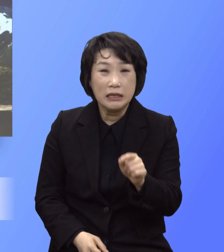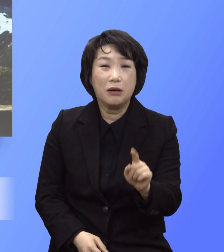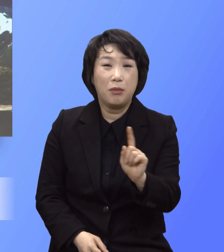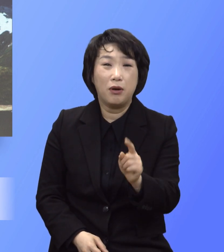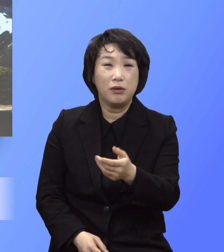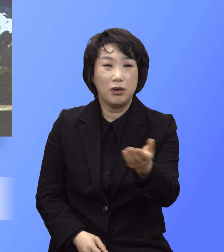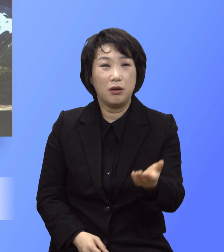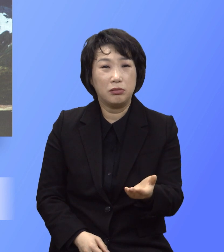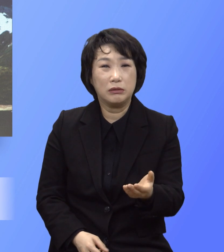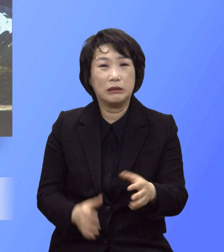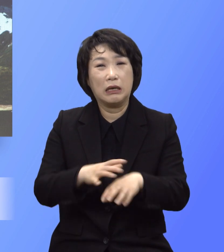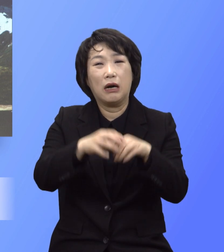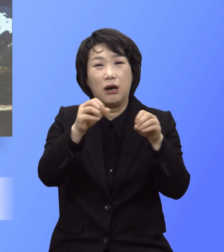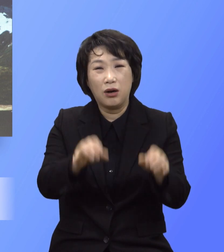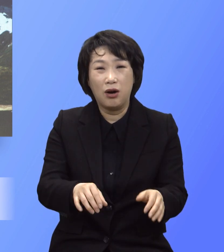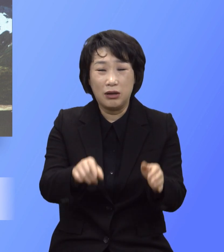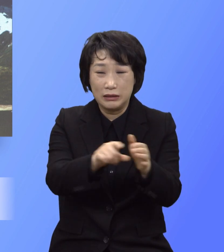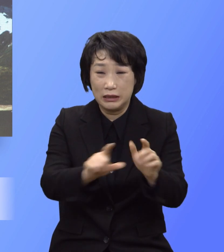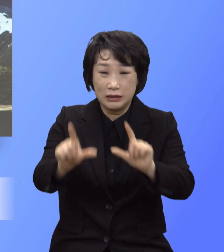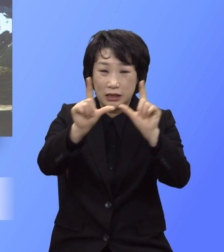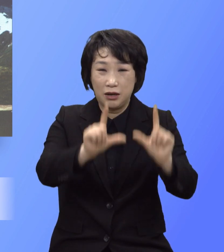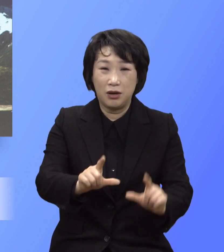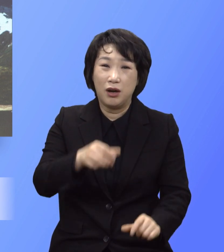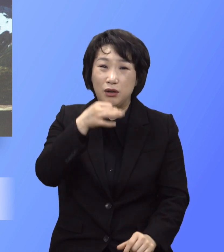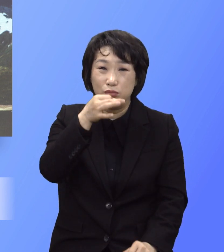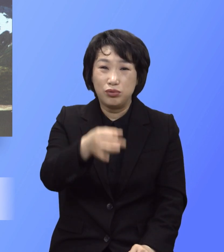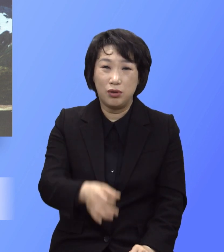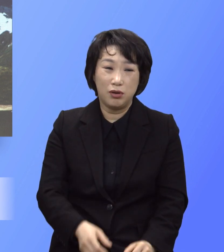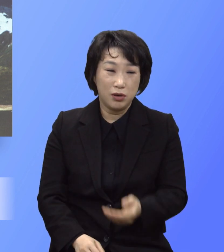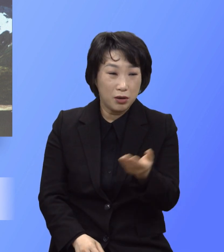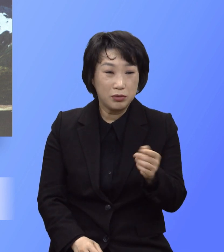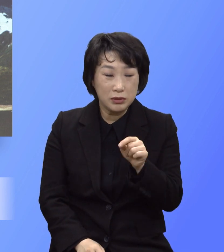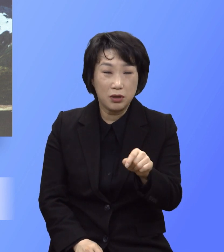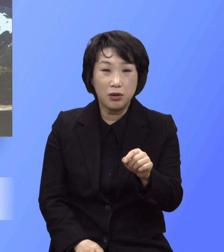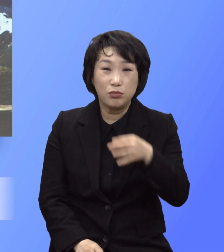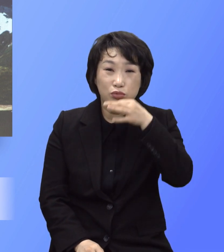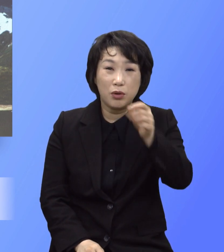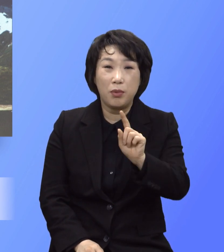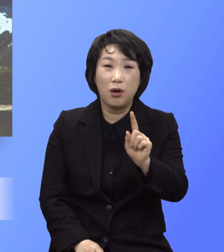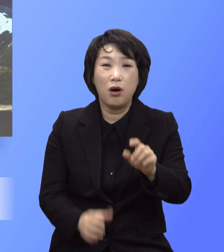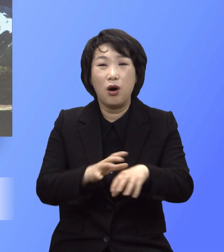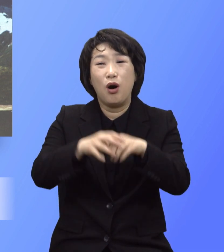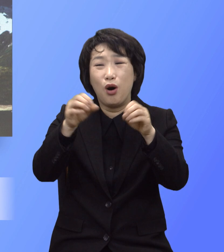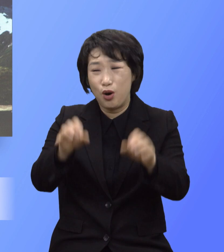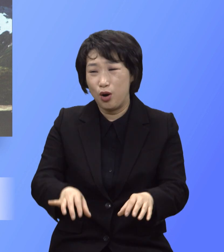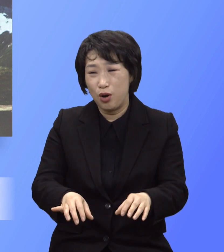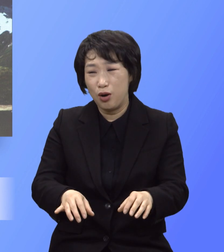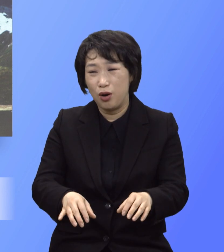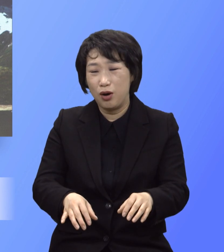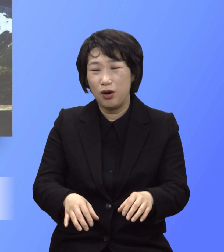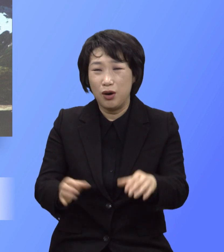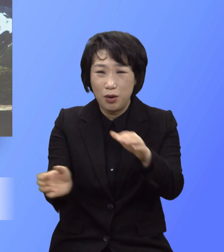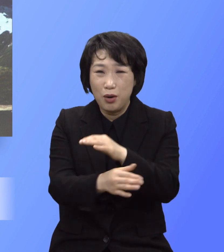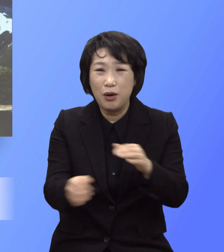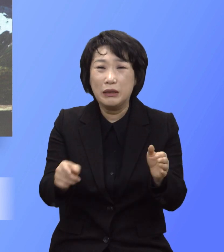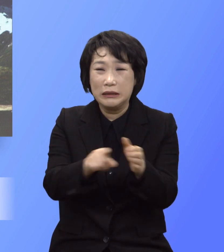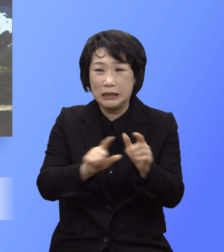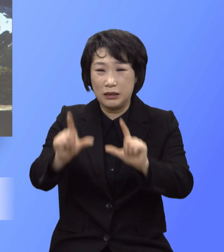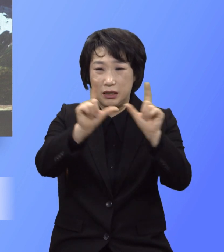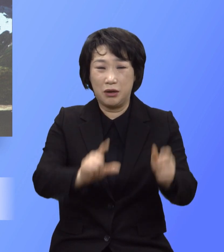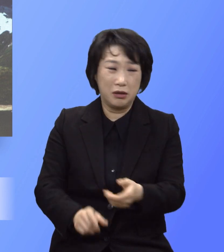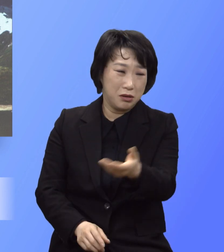하냐? 허접한 신앙생활. 이걸 뭐라고 하냐? 허술한 신앙생활. 이걸 뭐라고